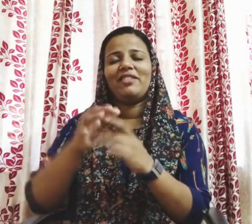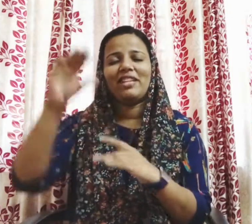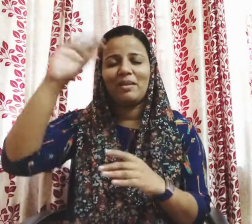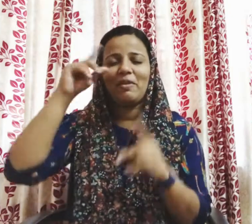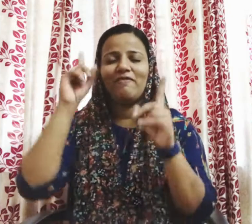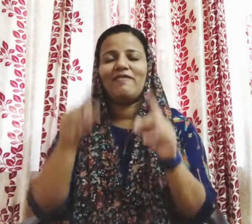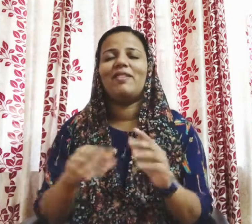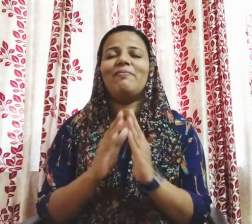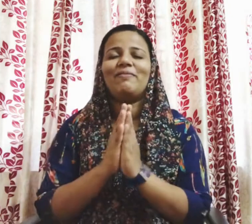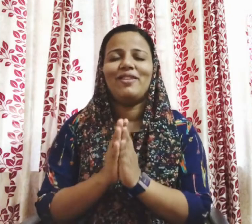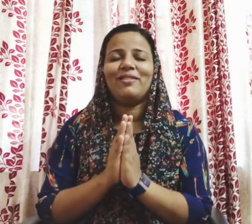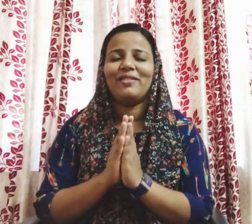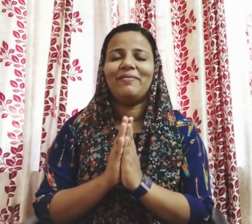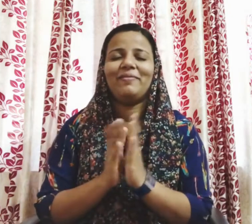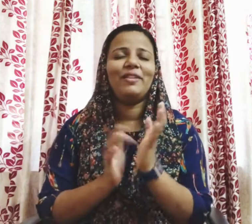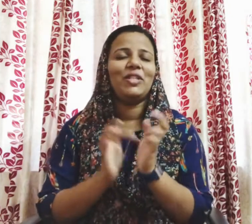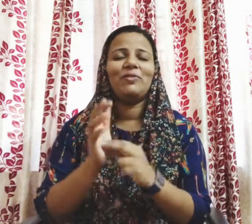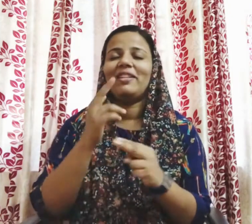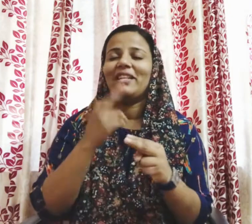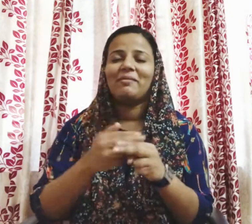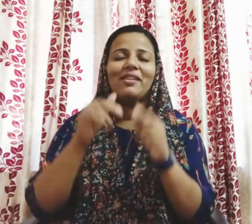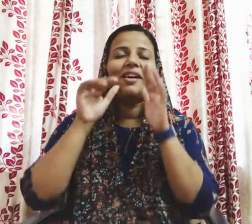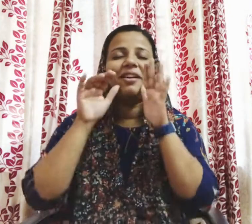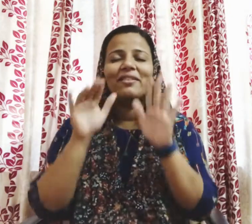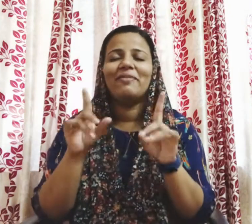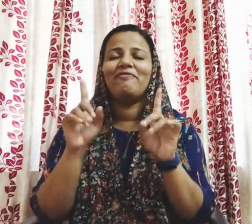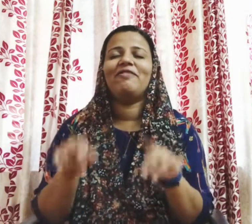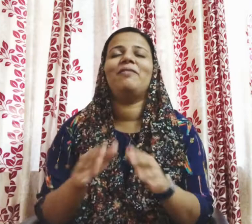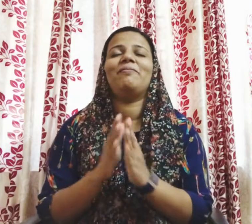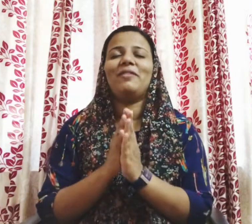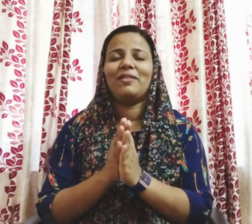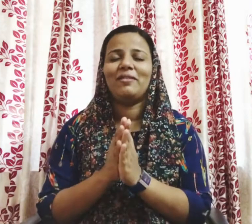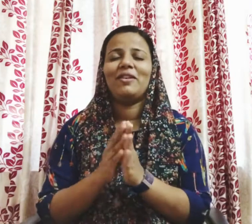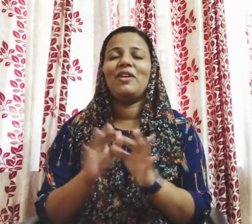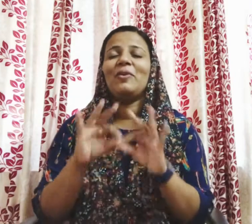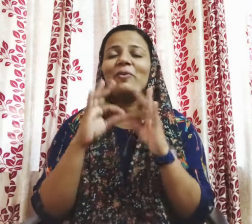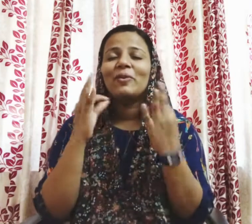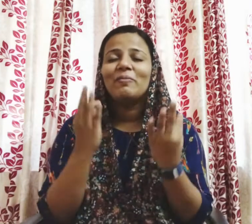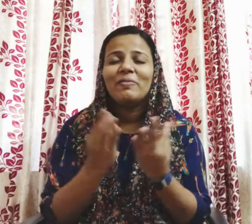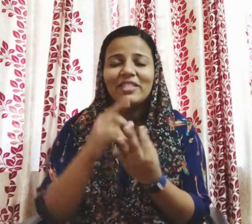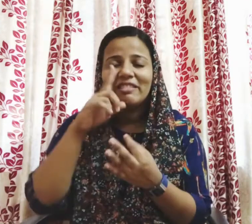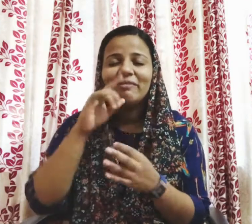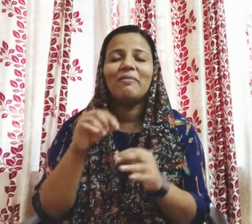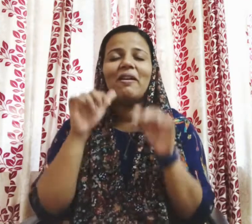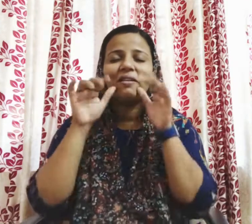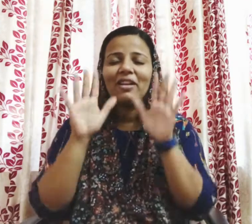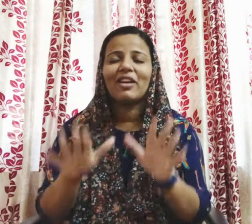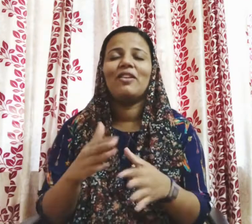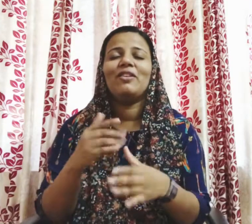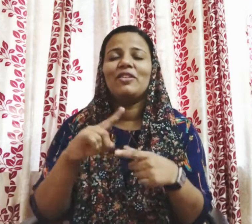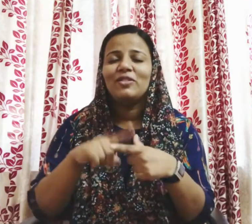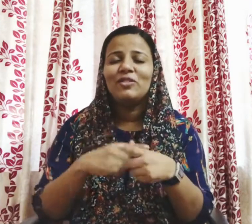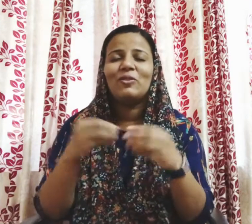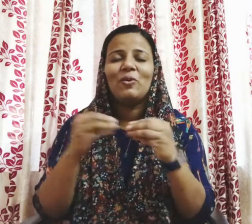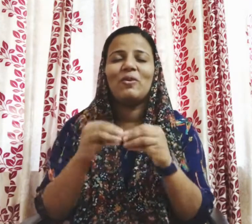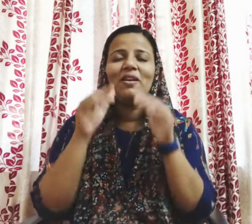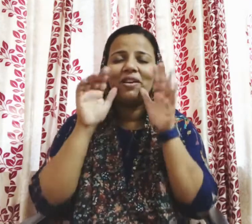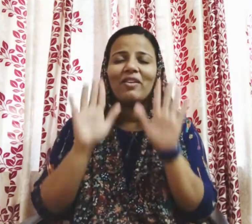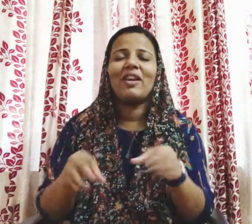ദൈവത്തിൻ്റെ കൃപയുണ്ടാകണമേ. യേശു ക്രിസ്തുവിൻ്റെ നാമത്തിൽ ഇവർ അനുഗ്രഹിക്കപ്പെടട്ടെ. കർത്താവേ, ഇവരുടെ കുടുംബജീവിതം അനുഗ്രഹിക്കപ്പെടട്ടെ. ഇവരുടെ ജോലി